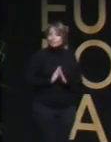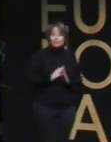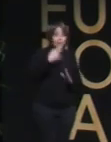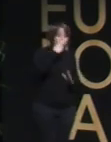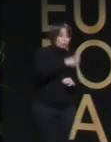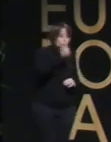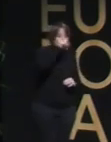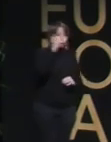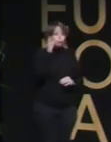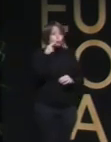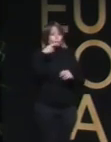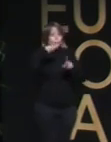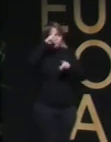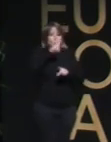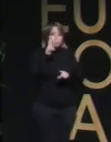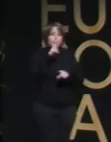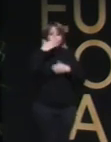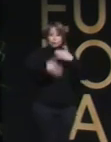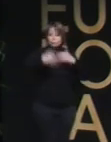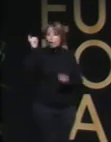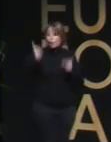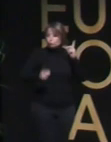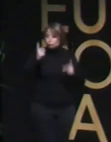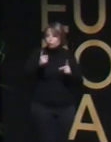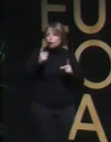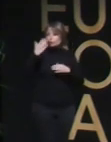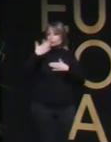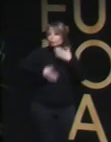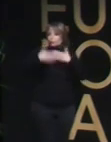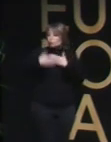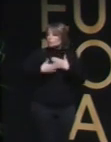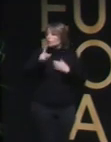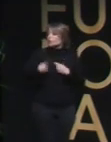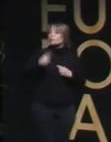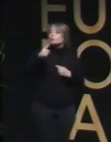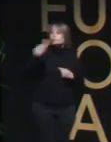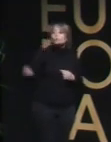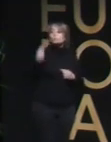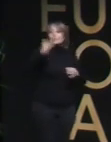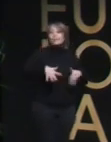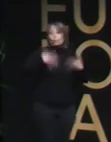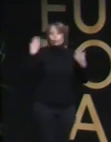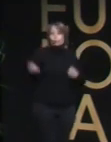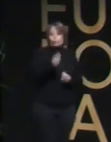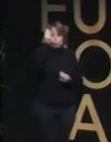que dicen, que sienten que sus padres les ponen límites, que son autoritarios y que les ponen límites, son aquellos chavales que mejor están emocionalmente.